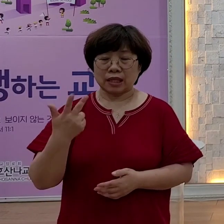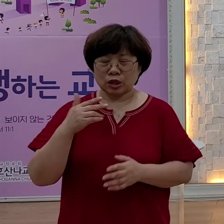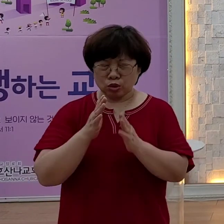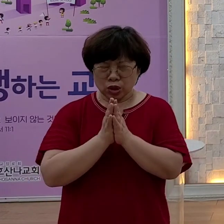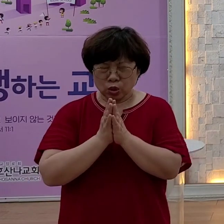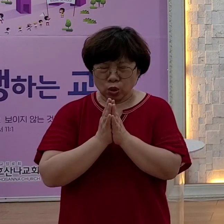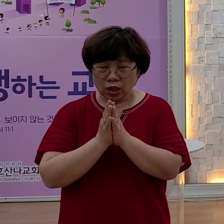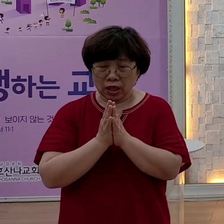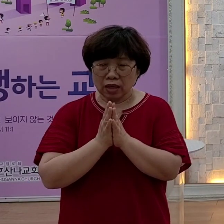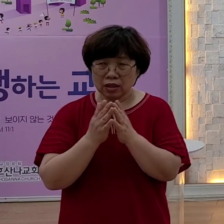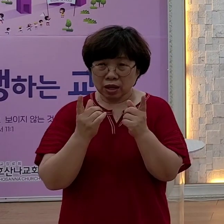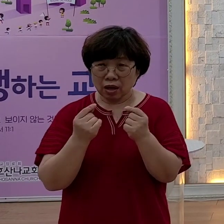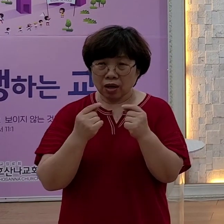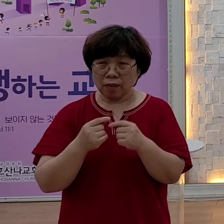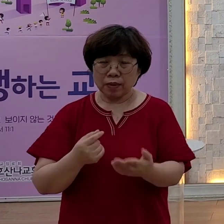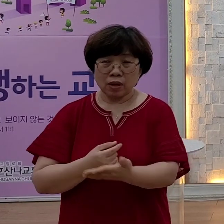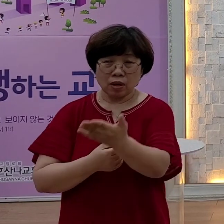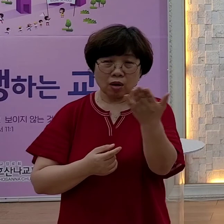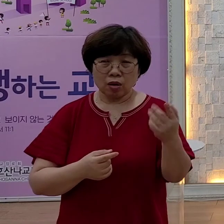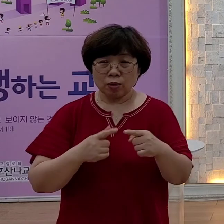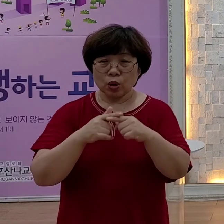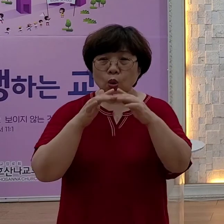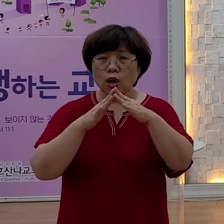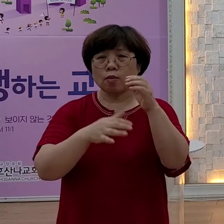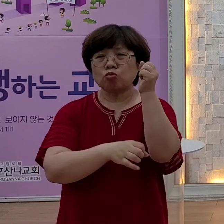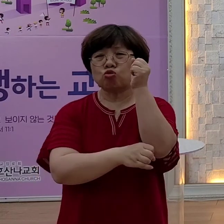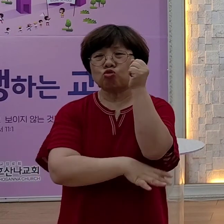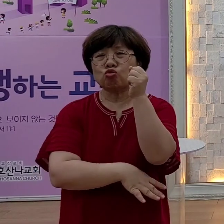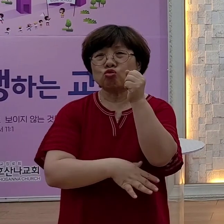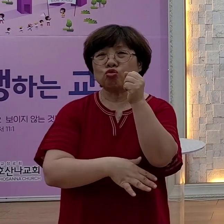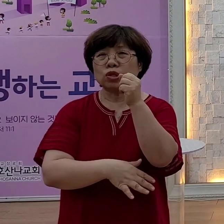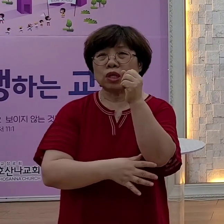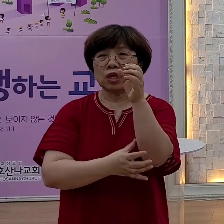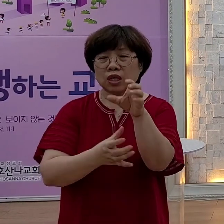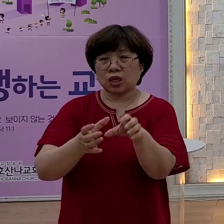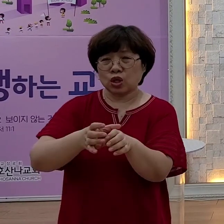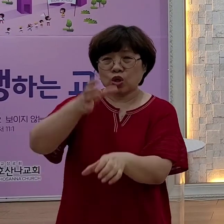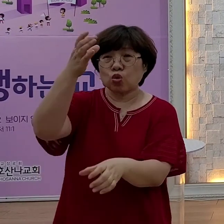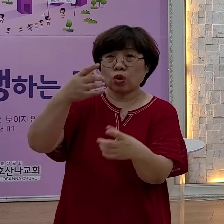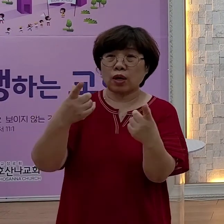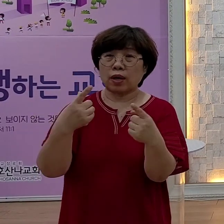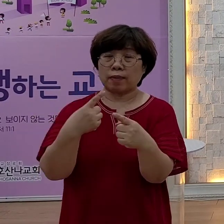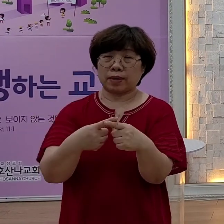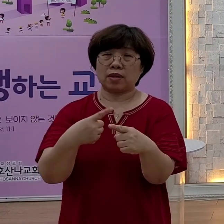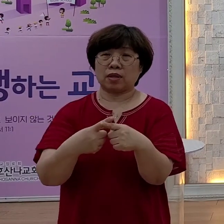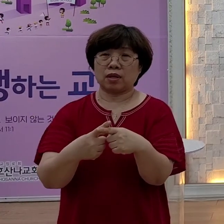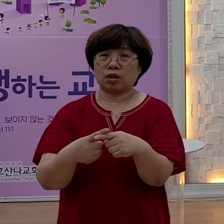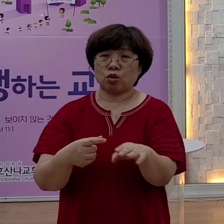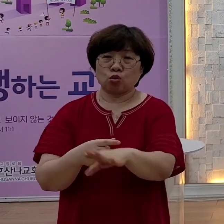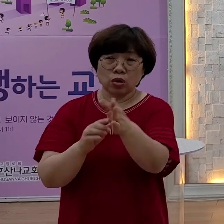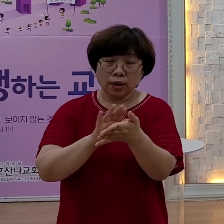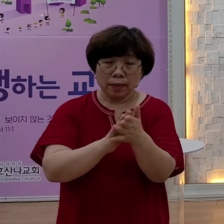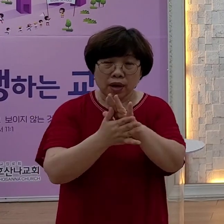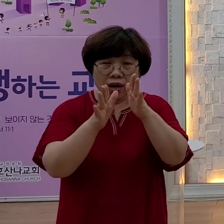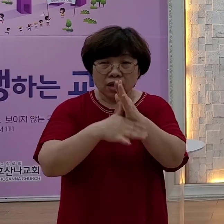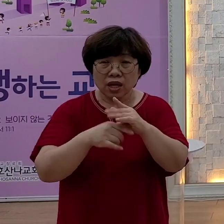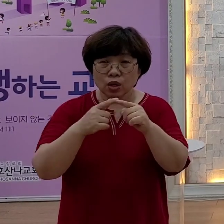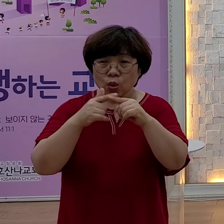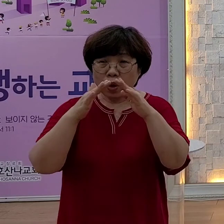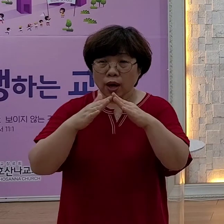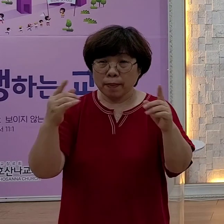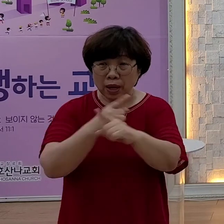여러분들이 뿌리예요. 여기 이 자리에 계신 분이 기둥들입니다. 우리가 바뀌어야 교회가